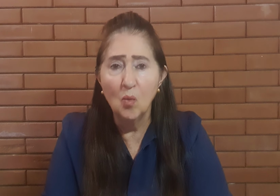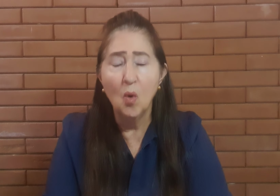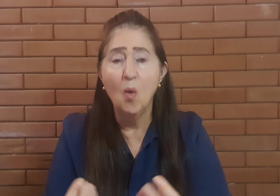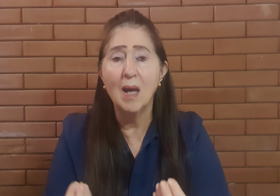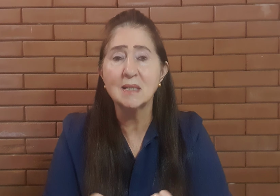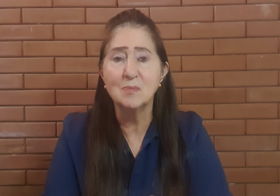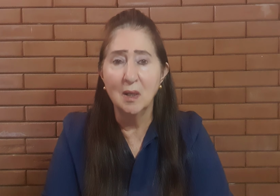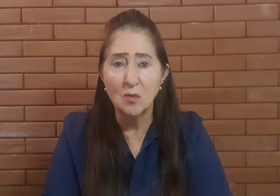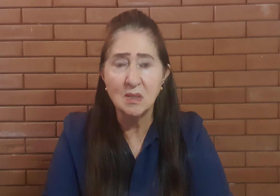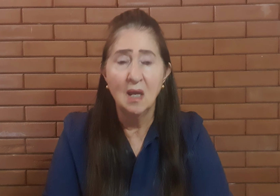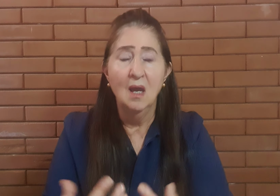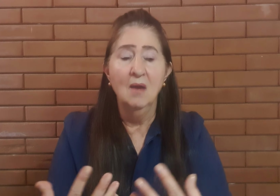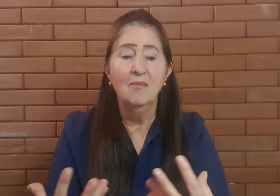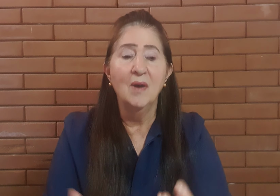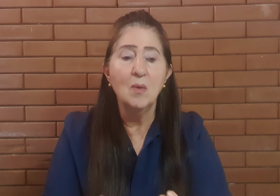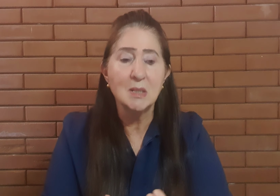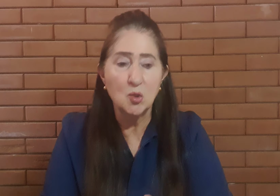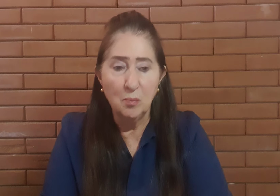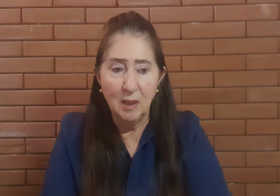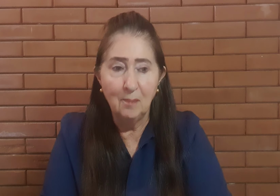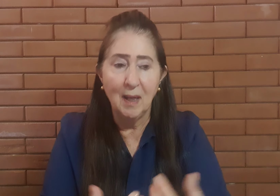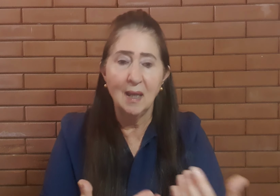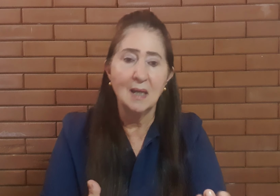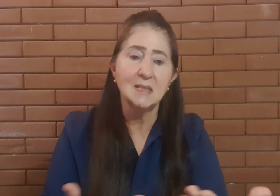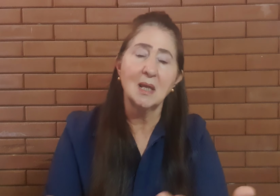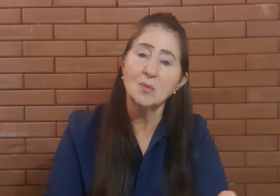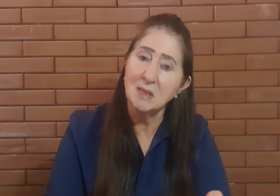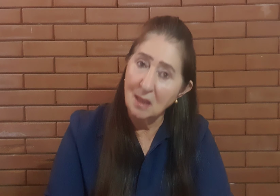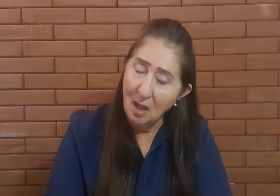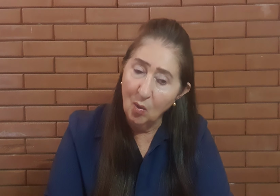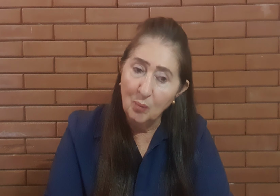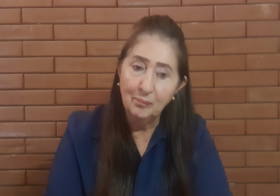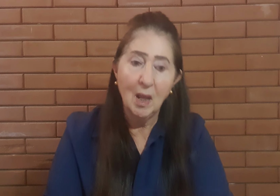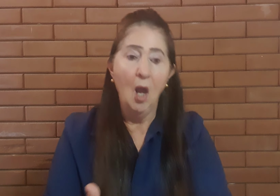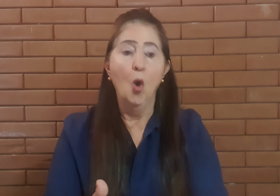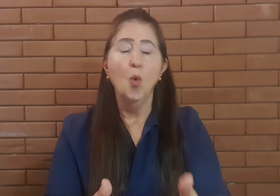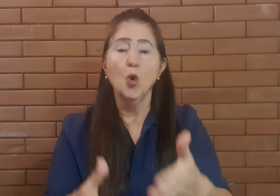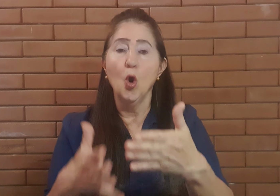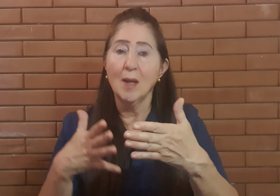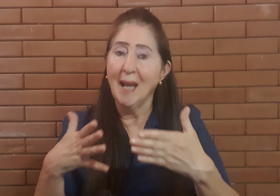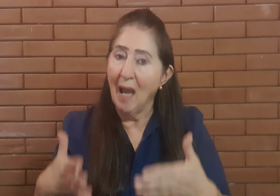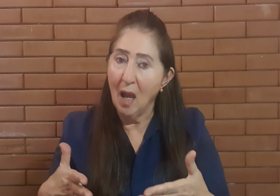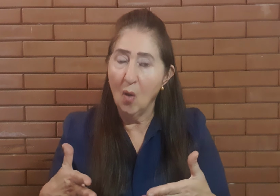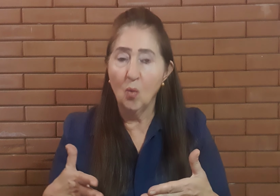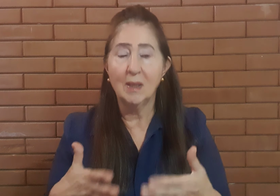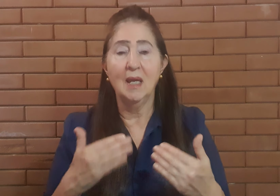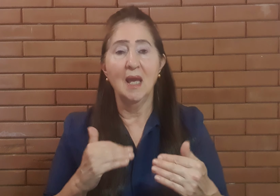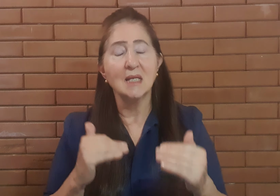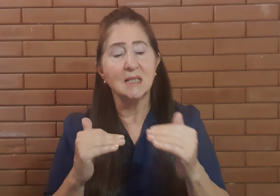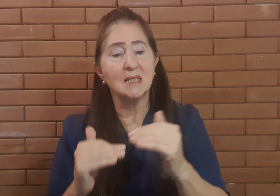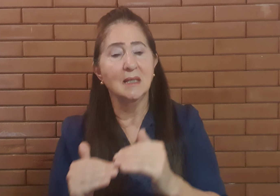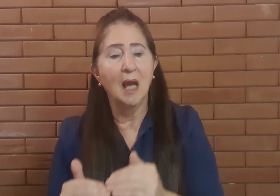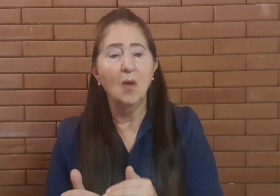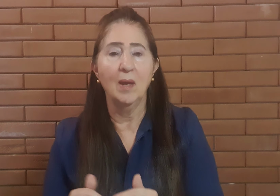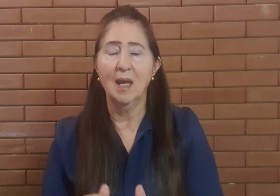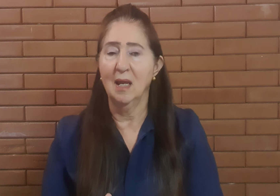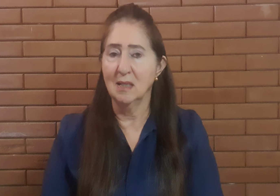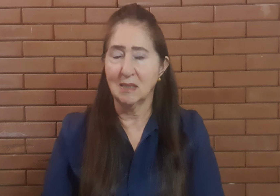ou as mãos vão assumir para realizar um sinal. O local que esse sinal é